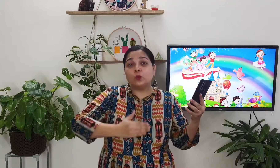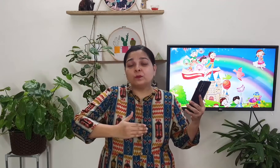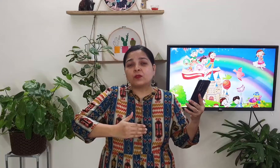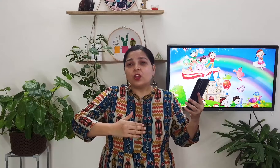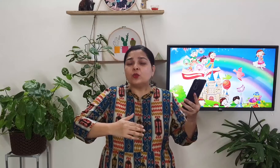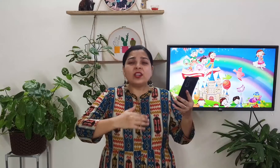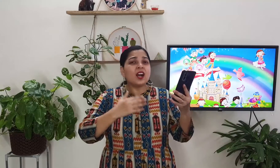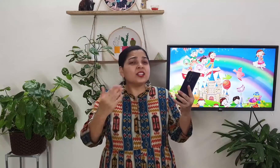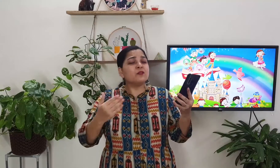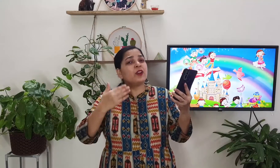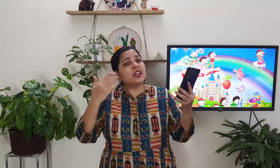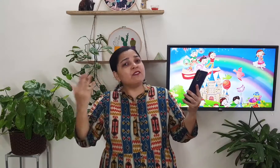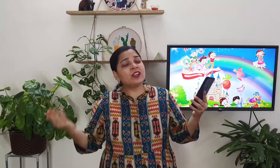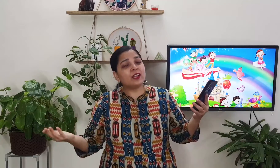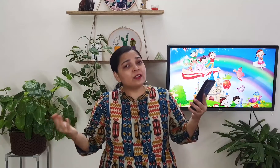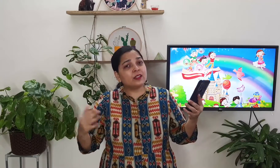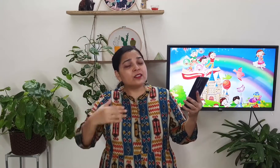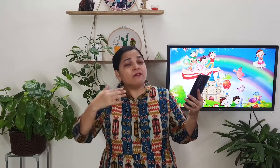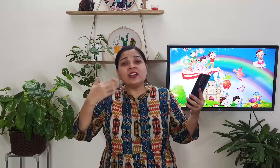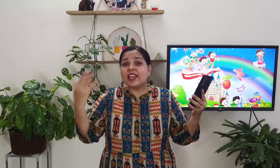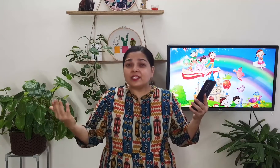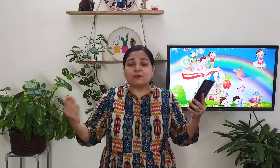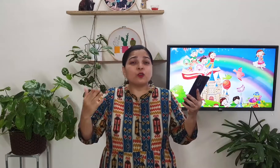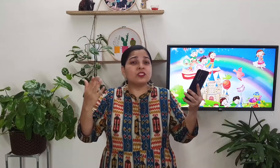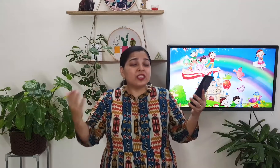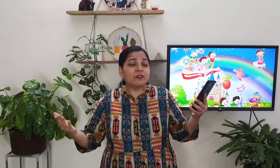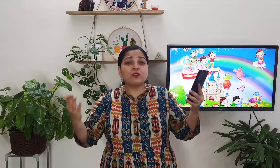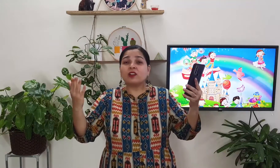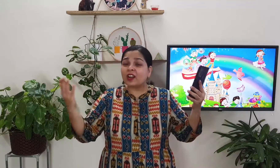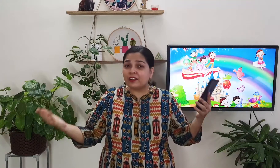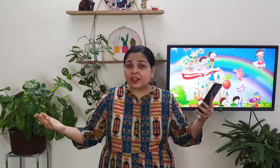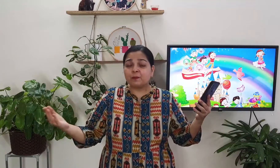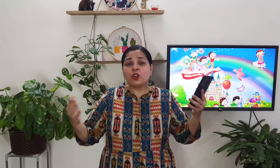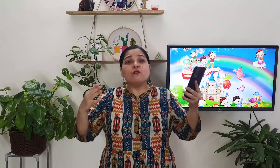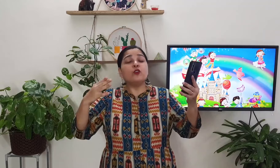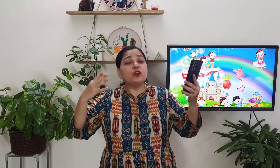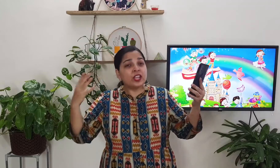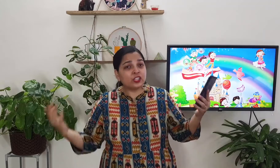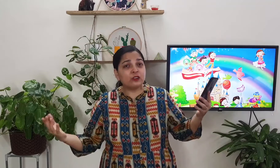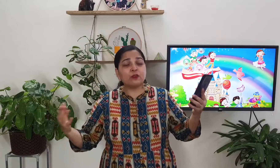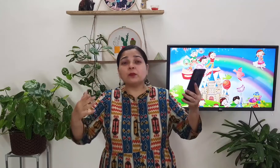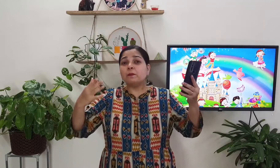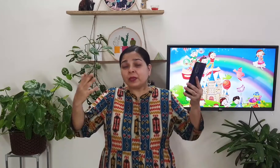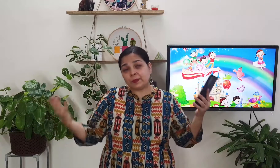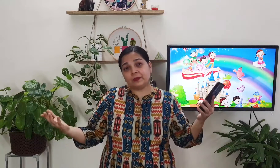வேறொருவரின் வாழ்க்கையிலோ, உங்கள் ஏரியா, நகரம், நாடிலோ மாற்ற வேண்டும் என்றால் கேளுங்கள் என்று